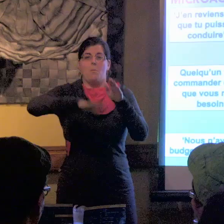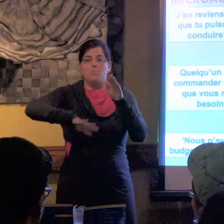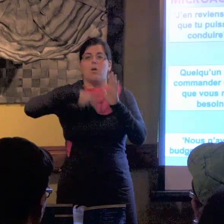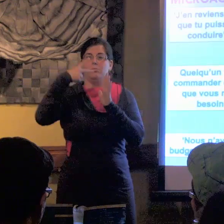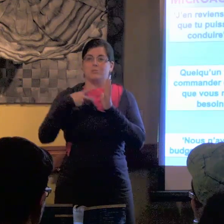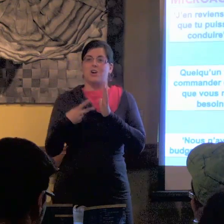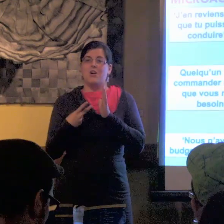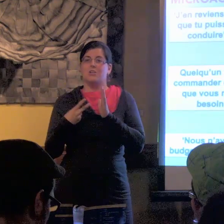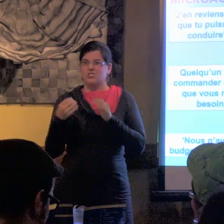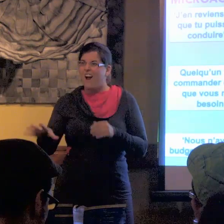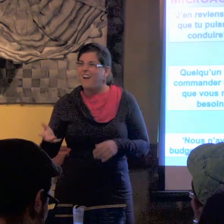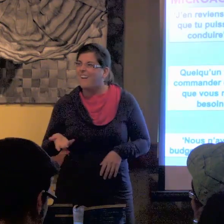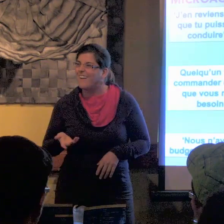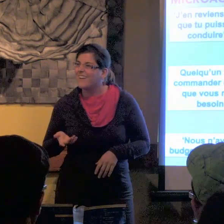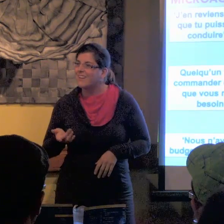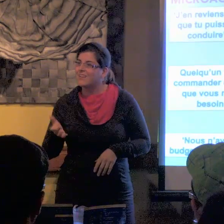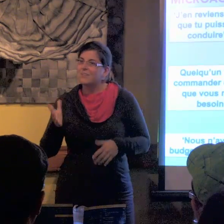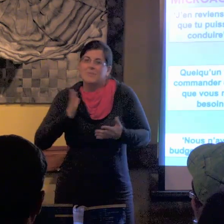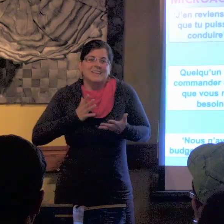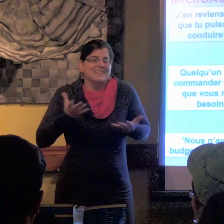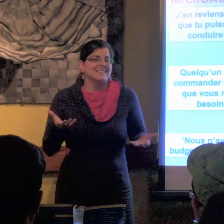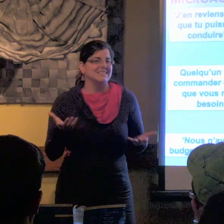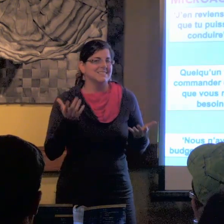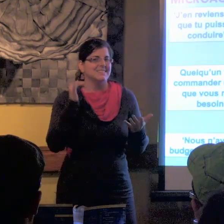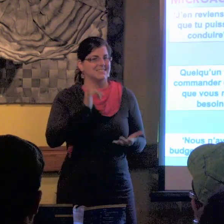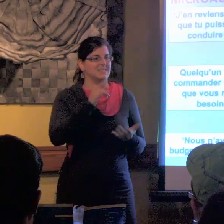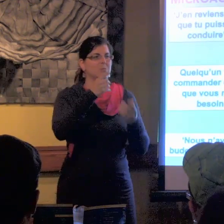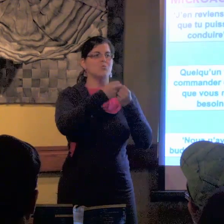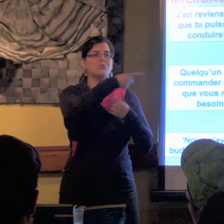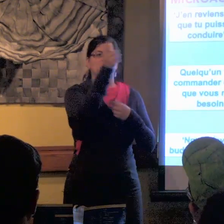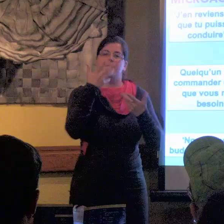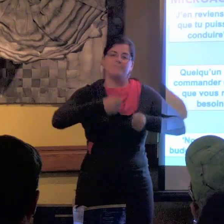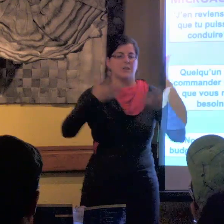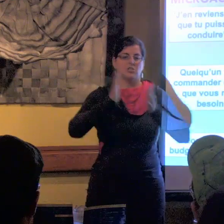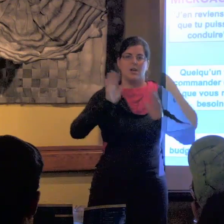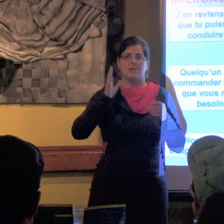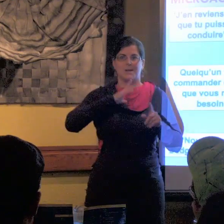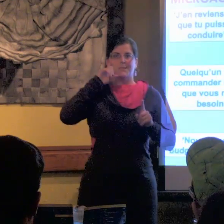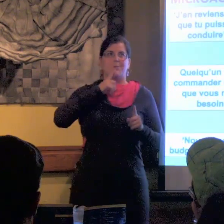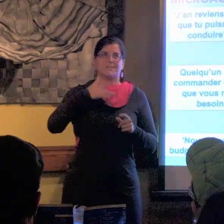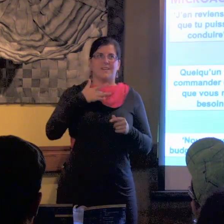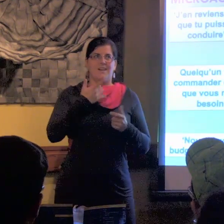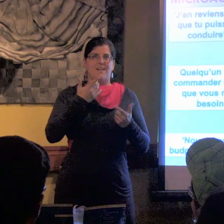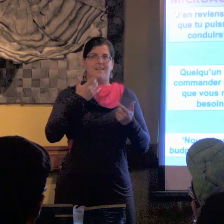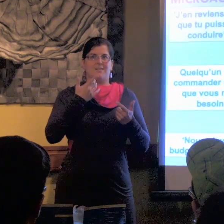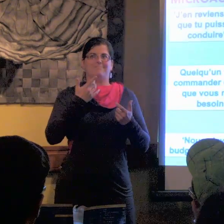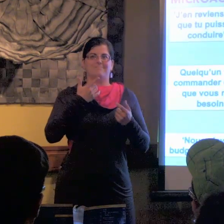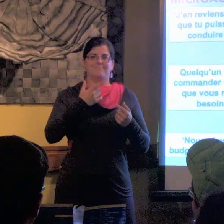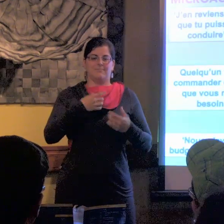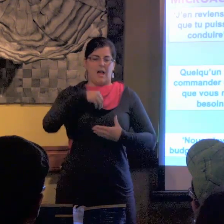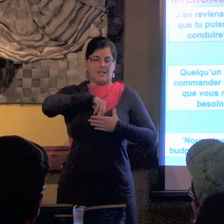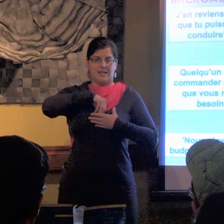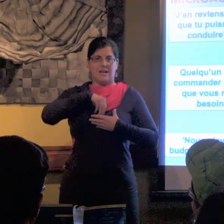généralement 50$ de l'heure, et souvent c'est deux heures minimum pour un déplacement. Oui, c'est cher, mais